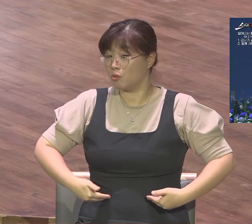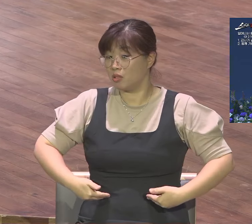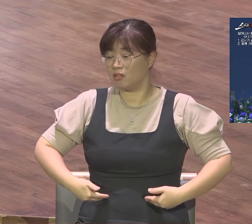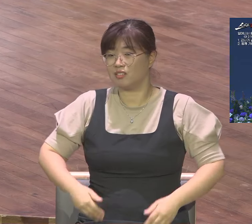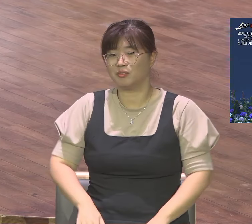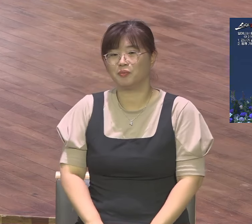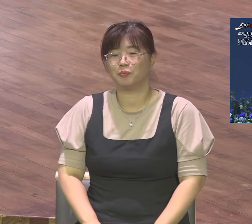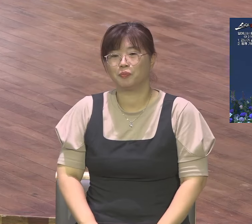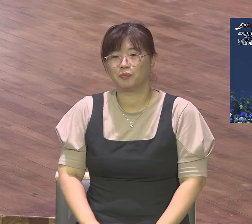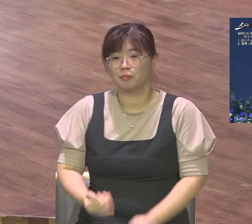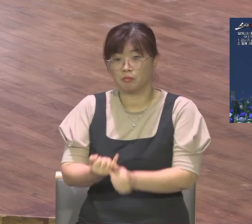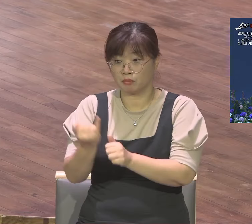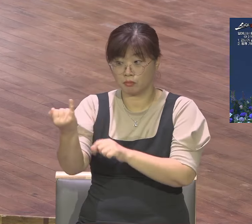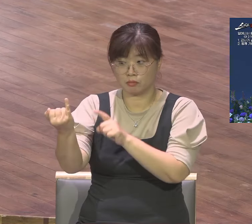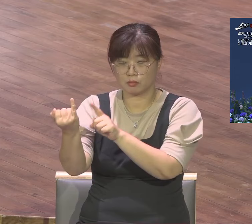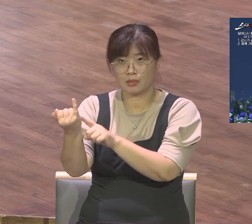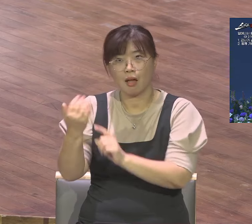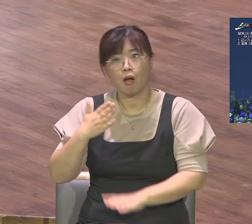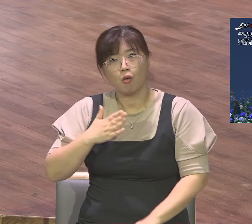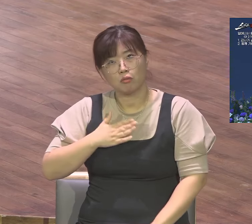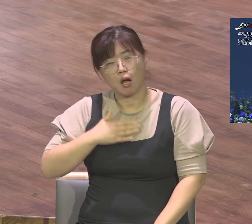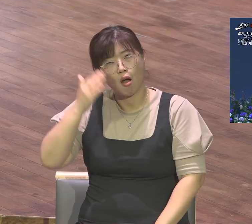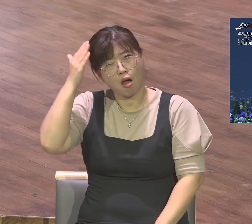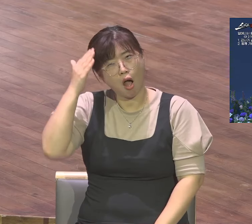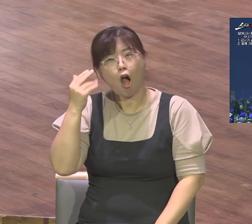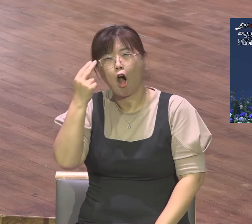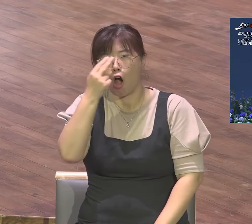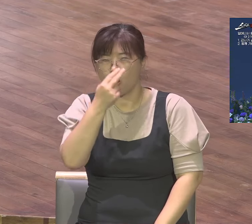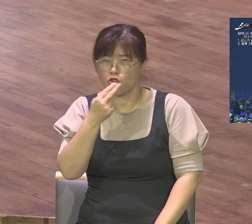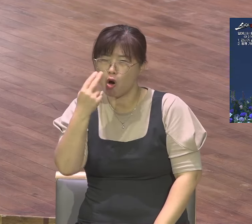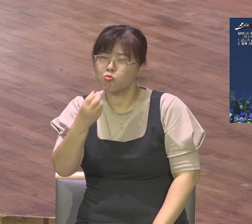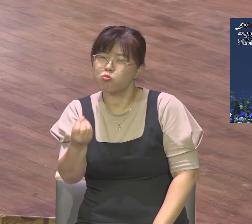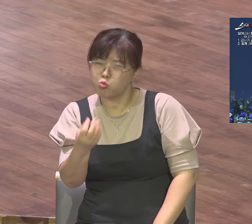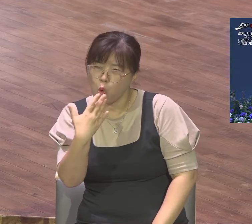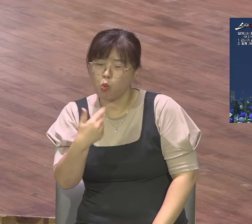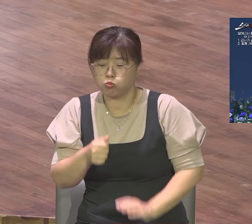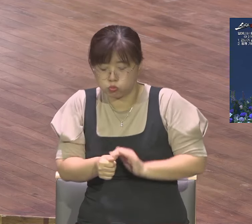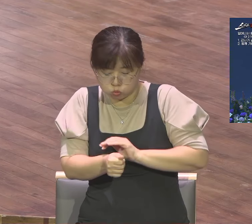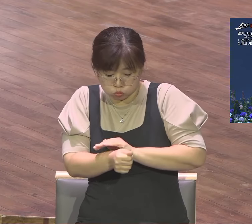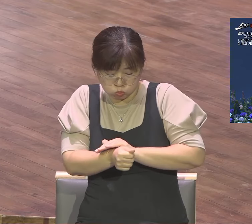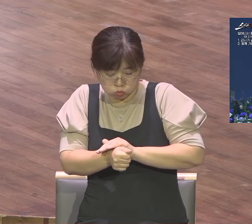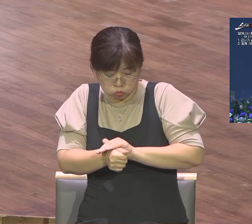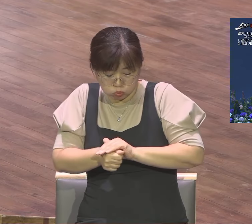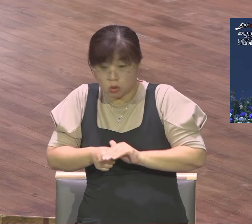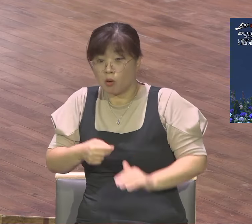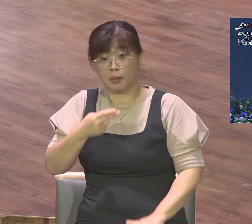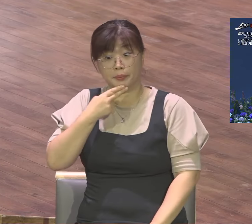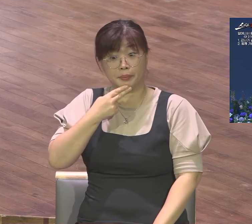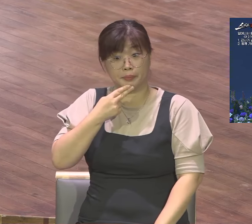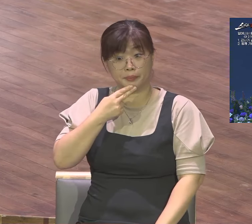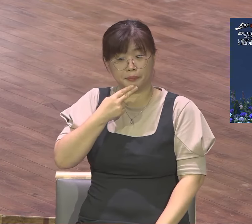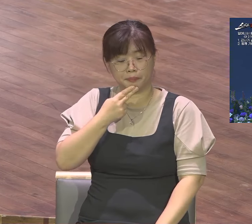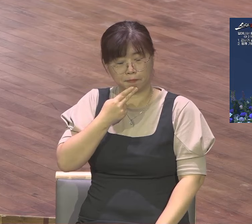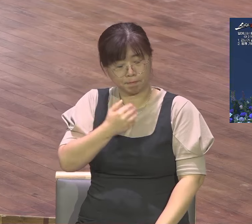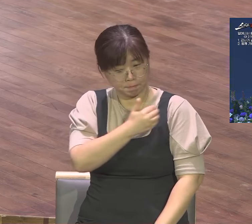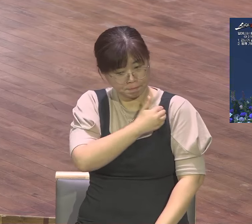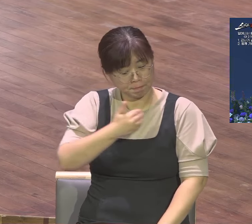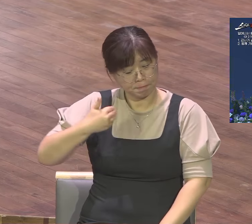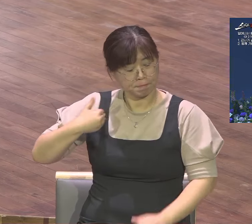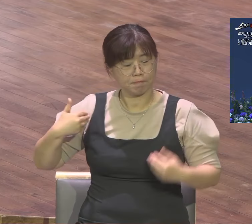따는 것에 대한 열등의식이 없어요. 본인이 전혀 없어요. 시커먼데.